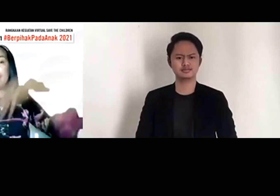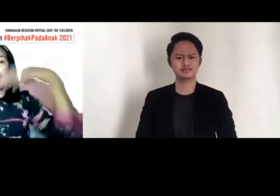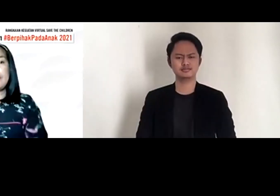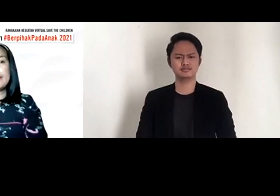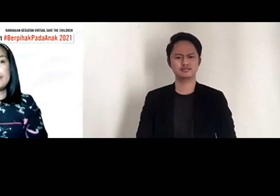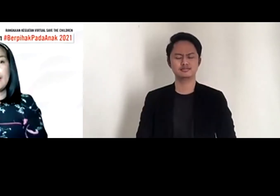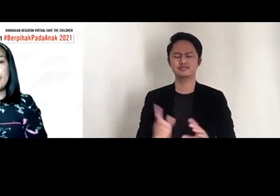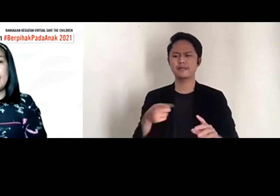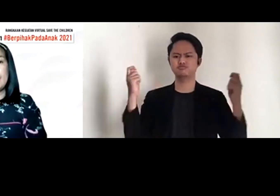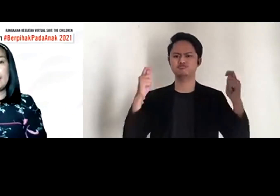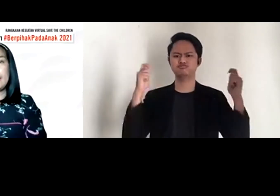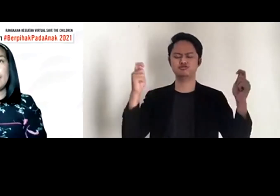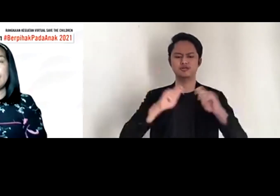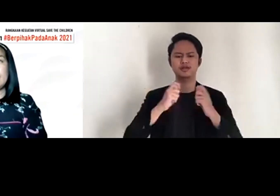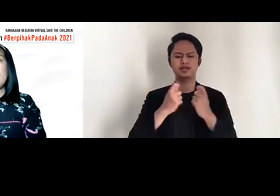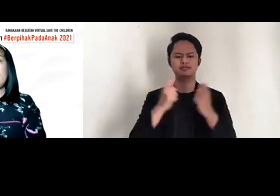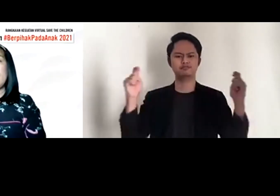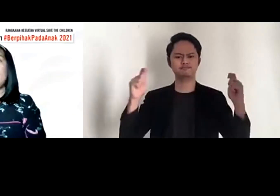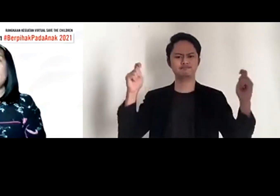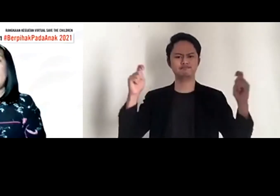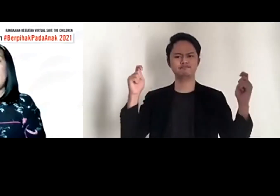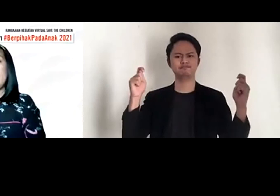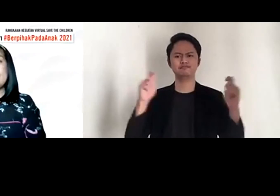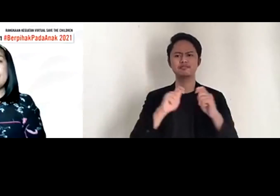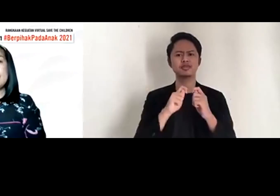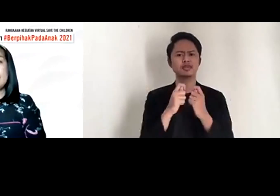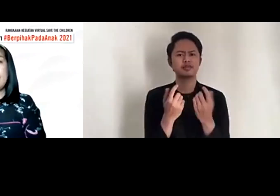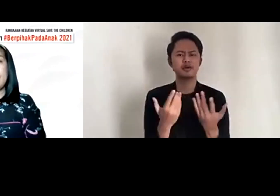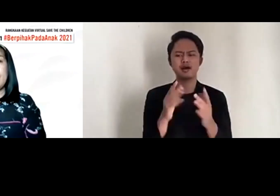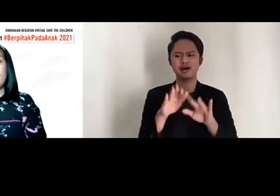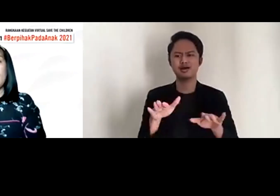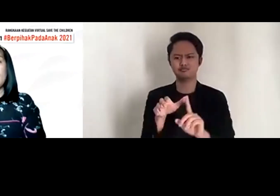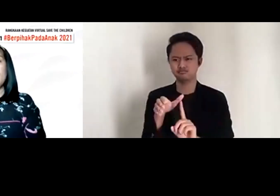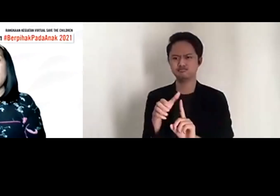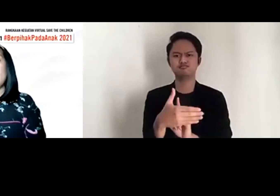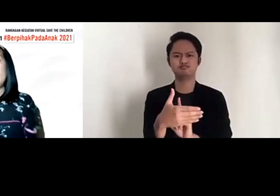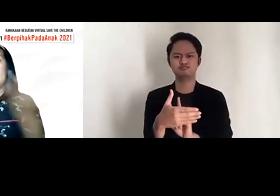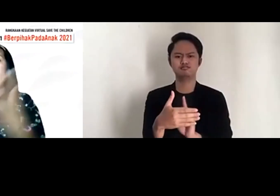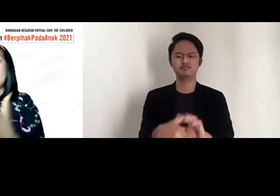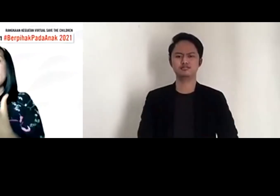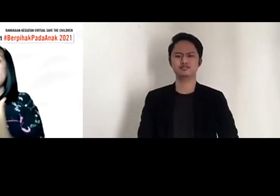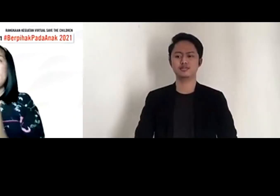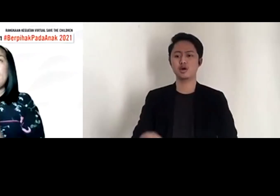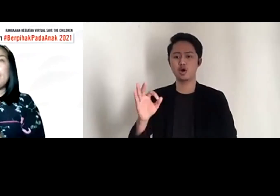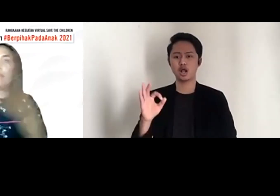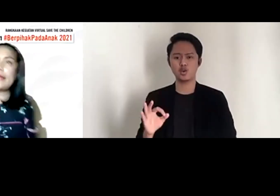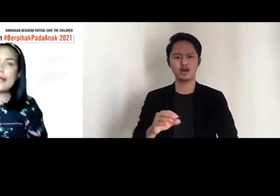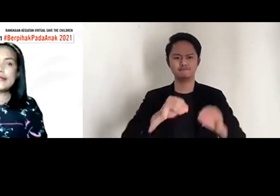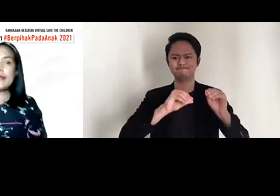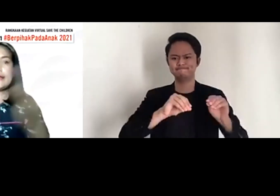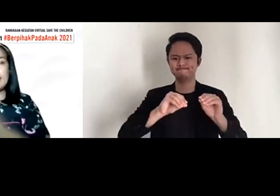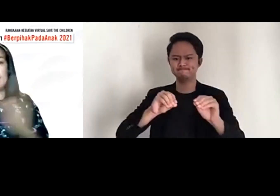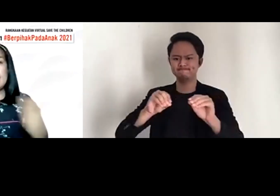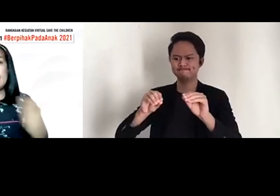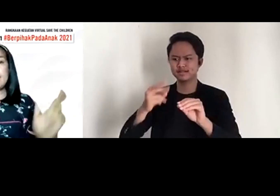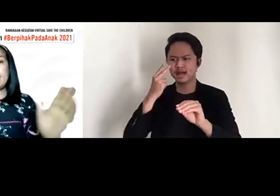mengkampanyekan tim kami sebagai ini tim yang melindungi anak-anak, jadi setiap orang tua diedukasi dan mereka melihat